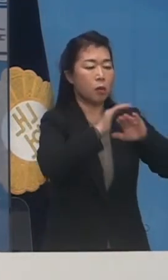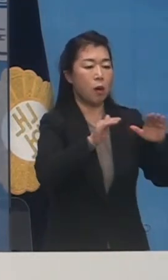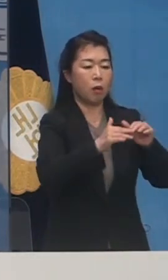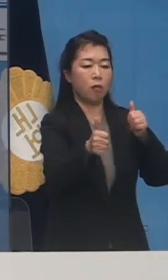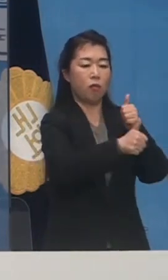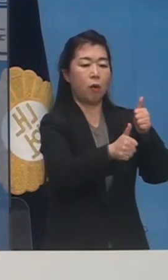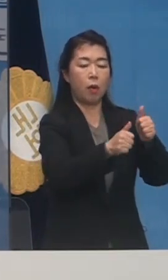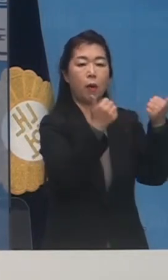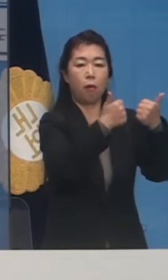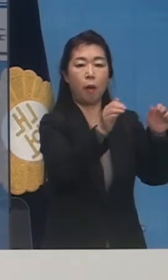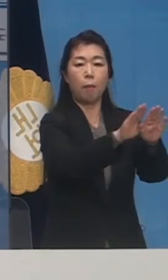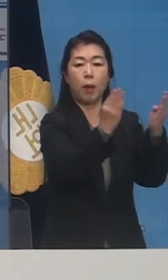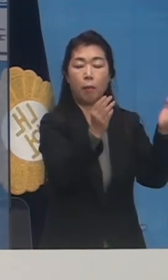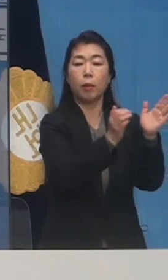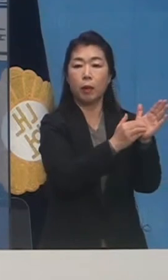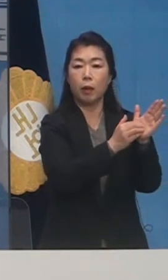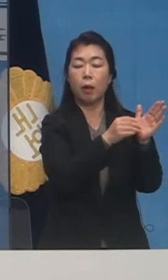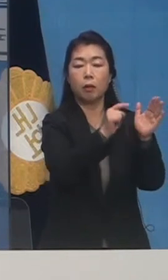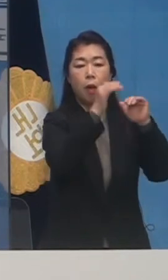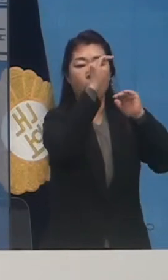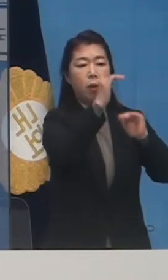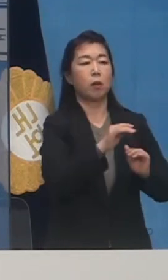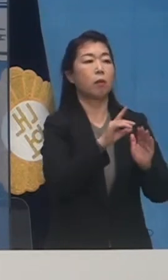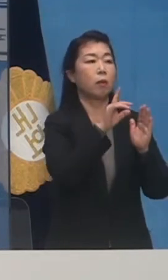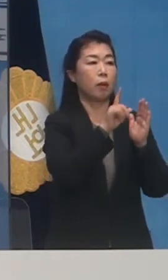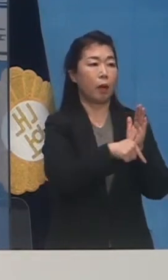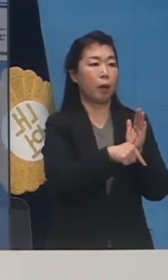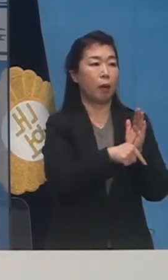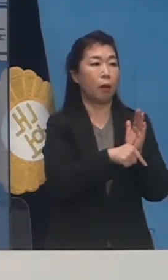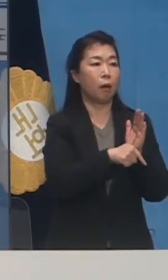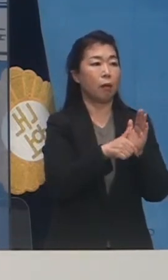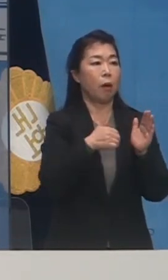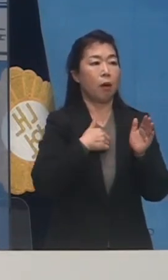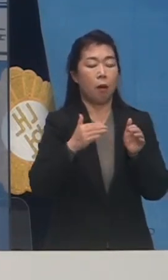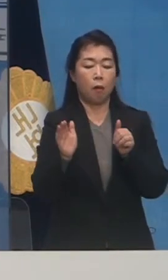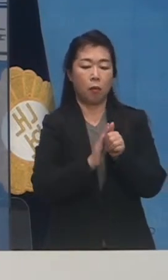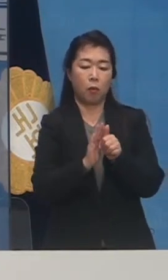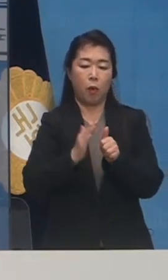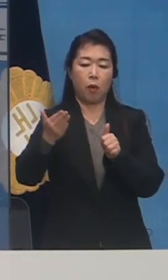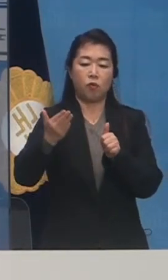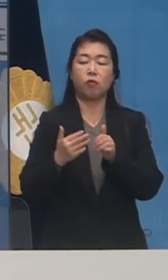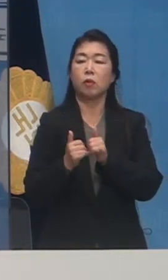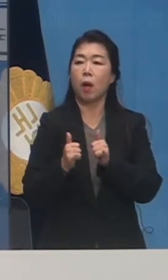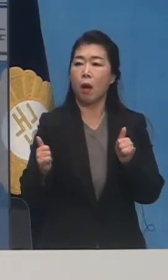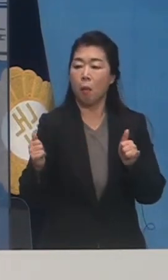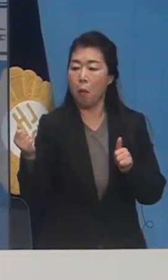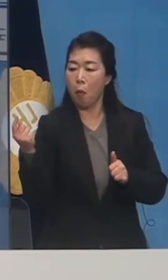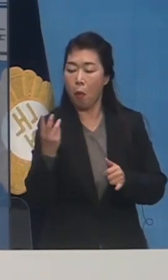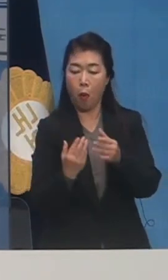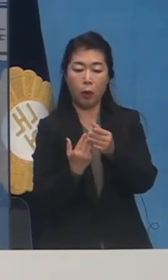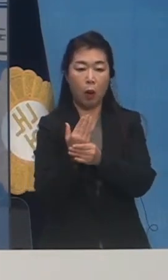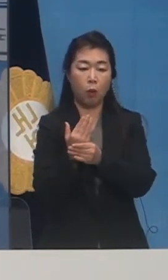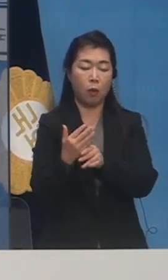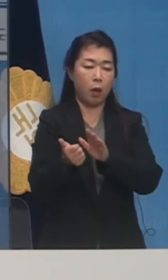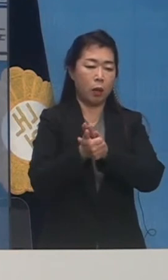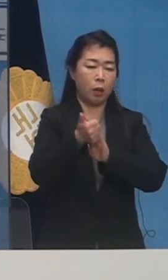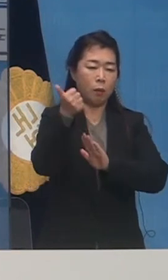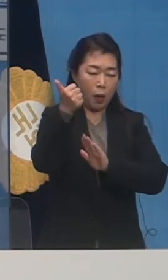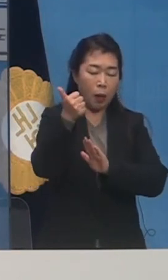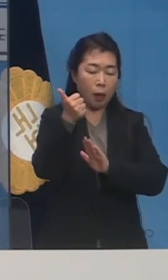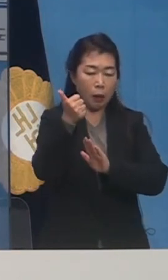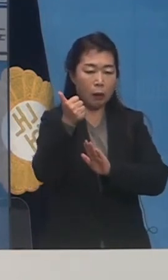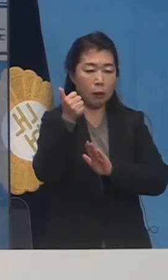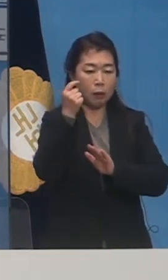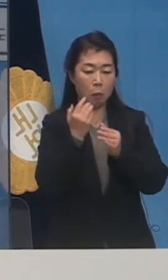고충처리위원회를 열었습니다. 이 과정에서 저를 위로해 주시는 분들도 생기고 희망을